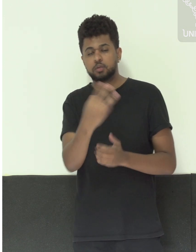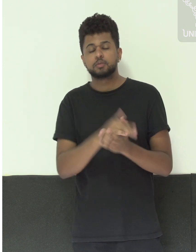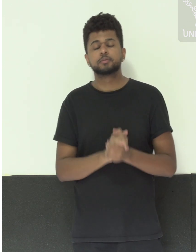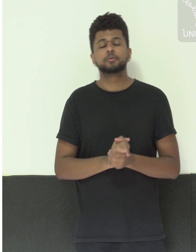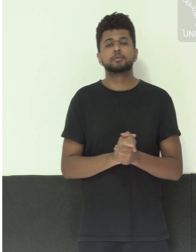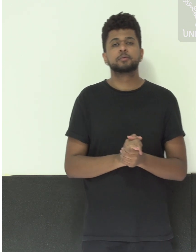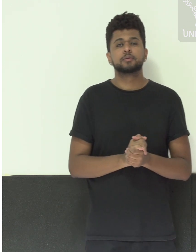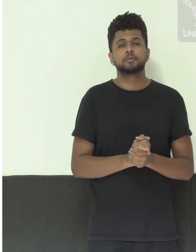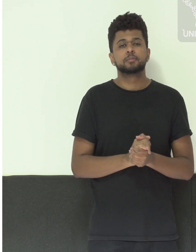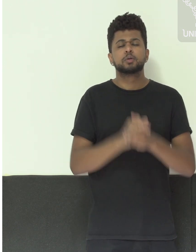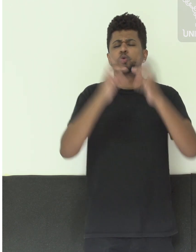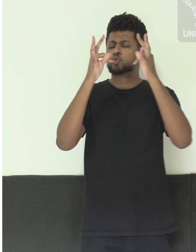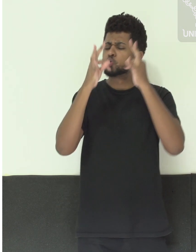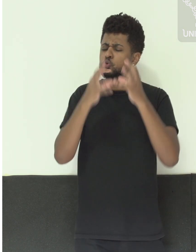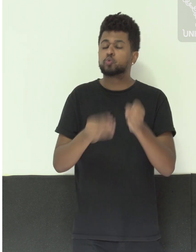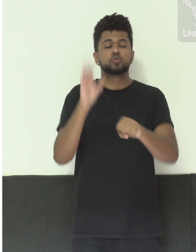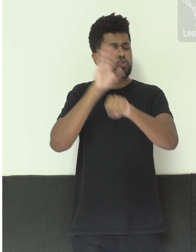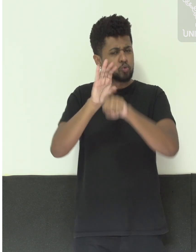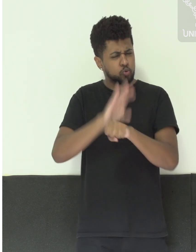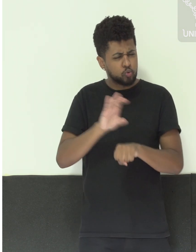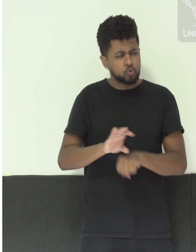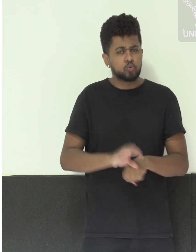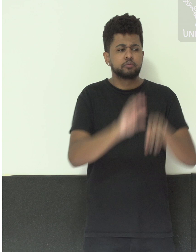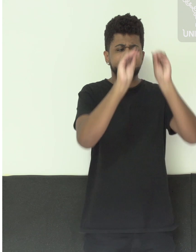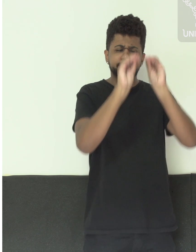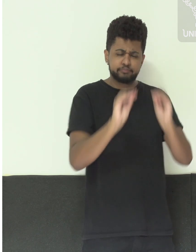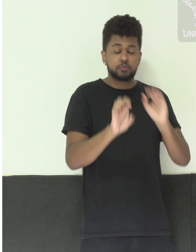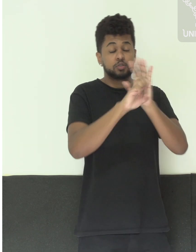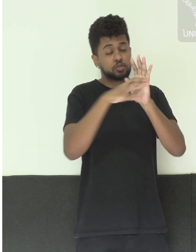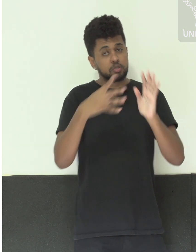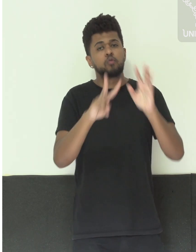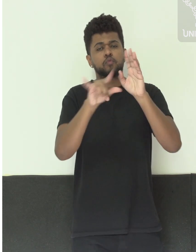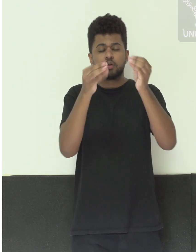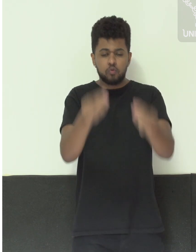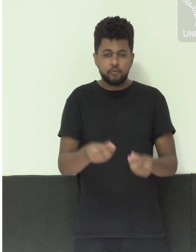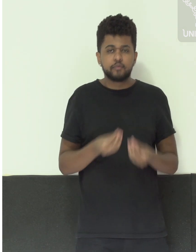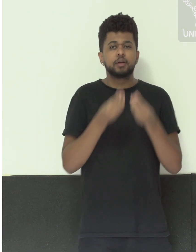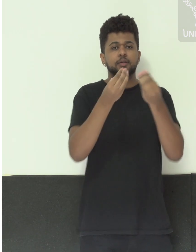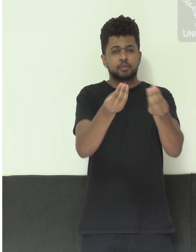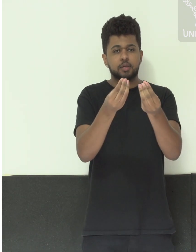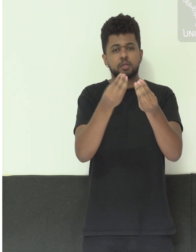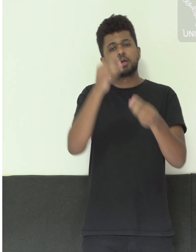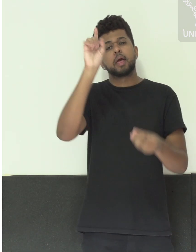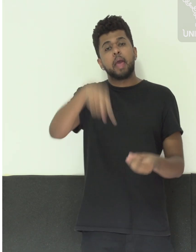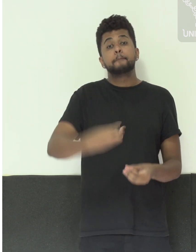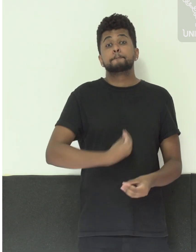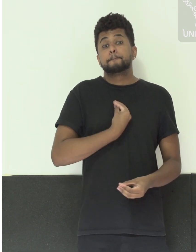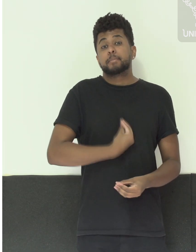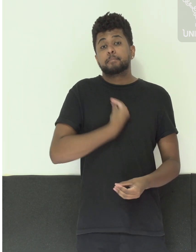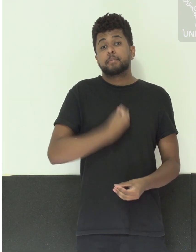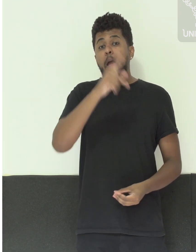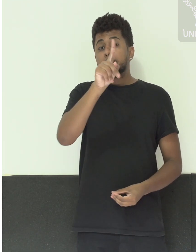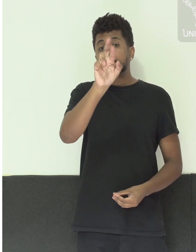5.3 Todos os cursos elencados neste edital serão ofertados em modalidade